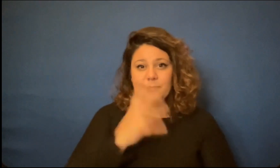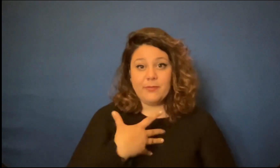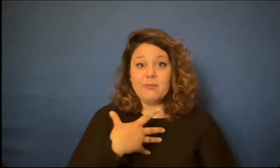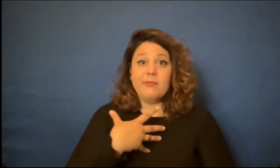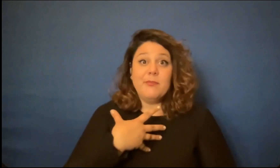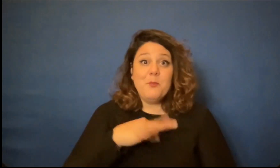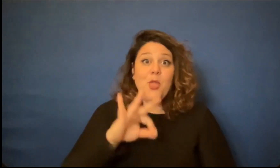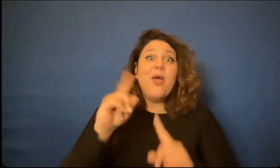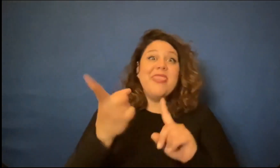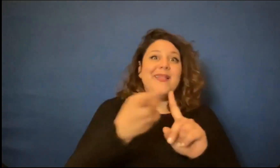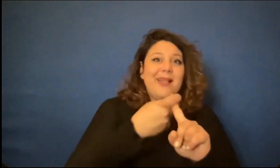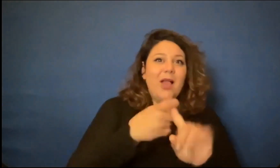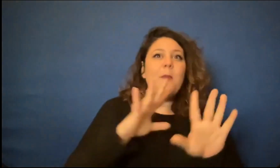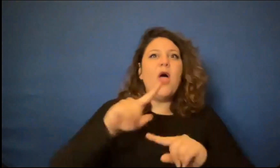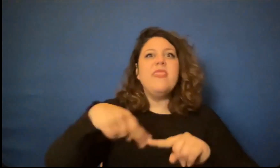el seguimiento,